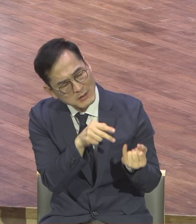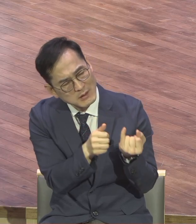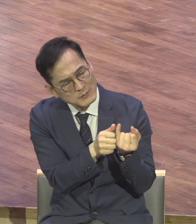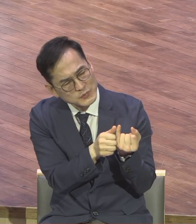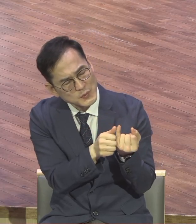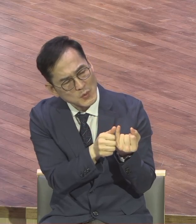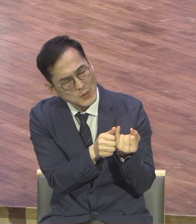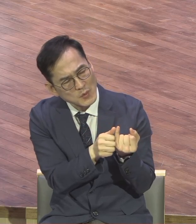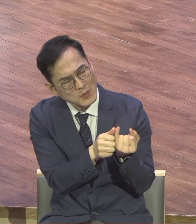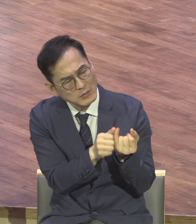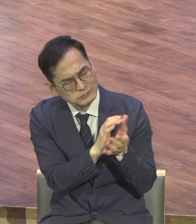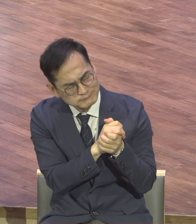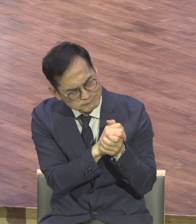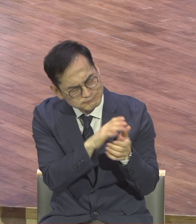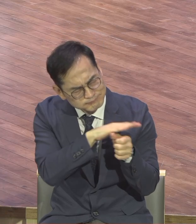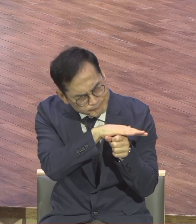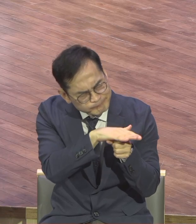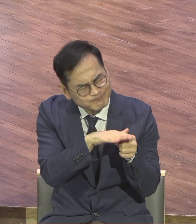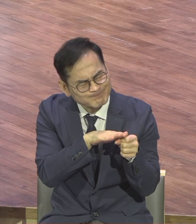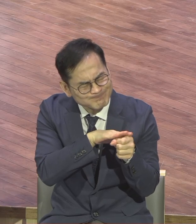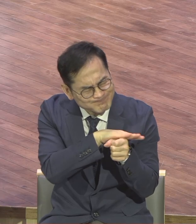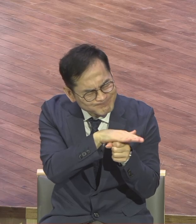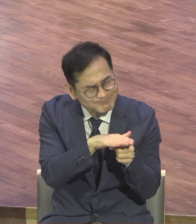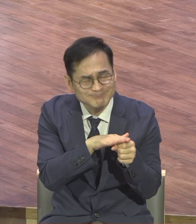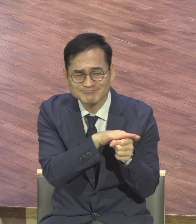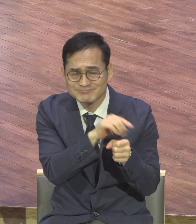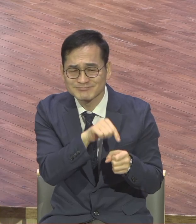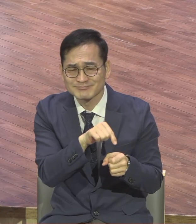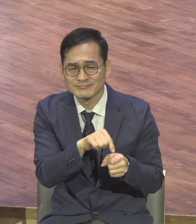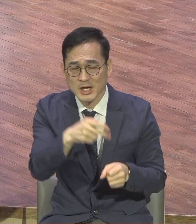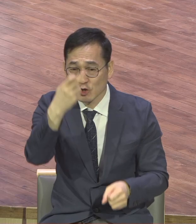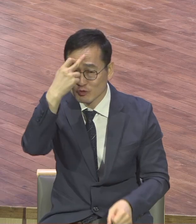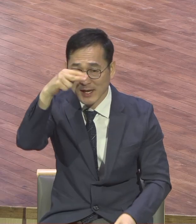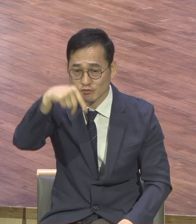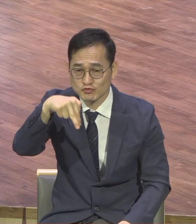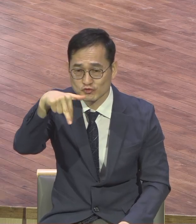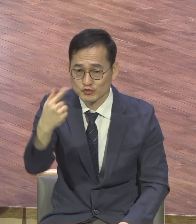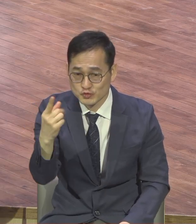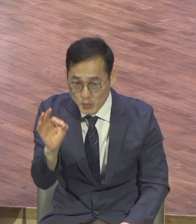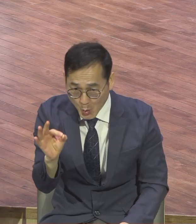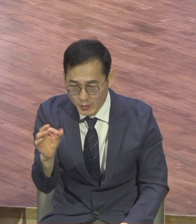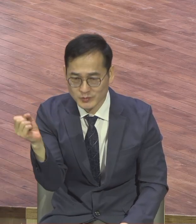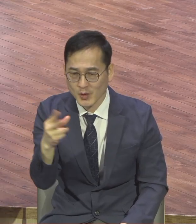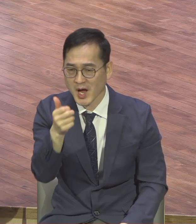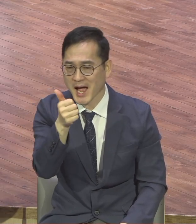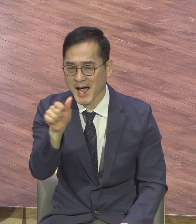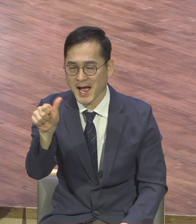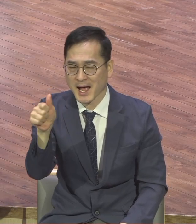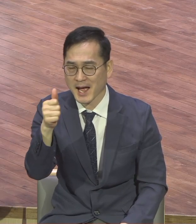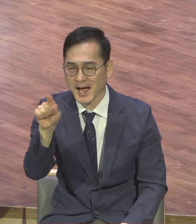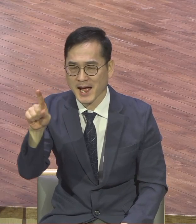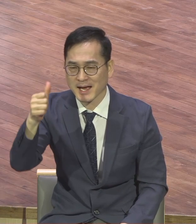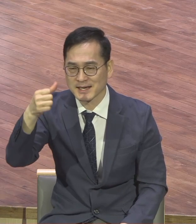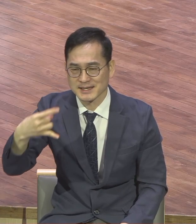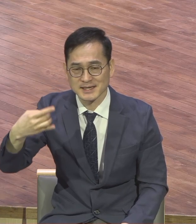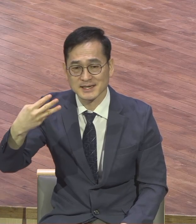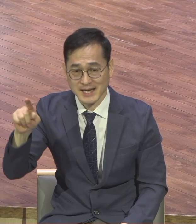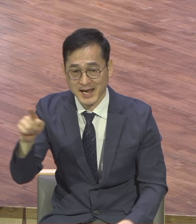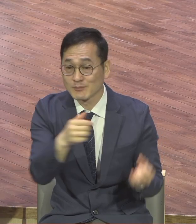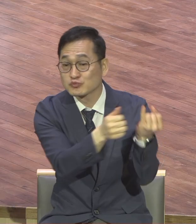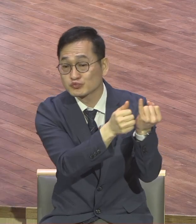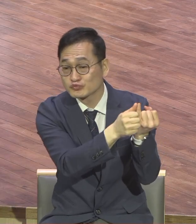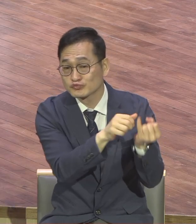최수종 하이라지요. 우리나라에서는 검실이 좋죠. 그런데 이 부부 못지않게 둘째